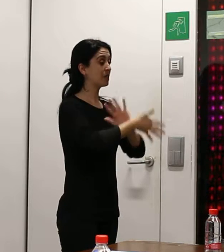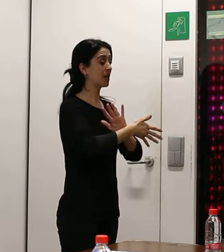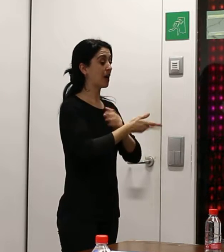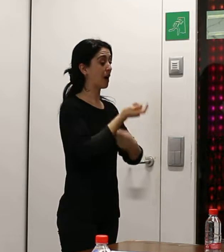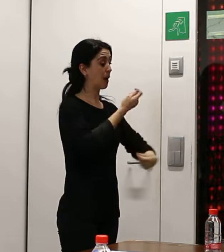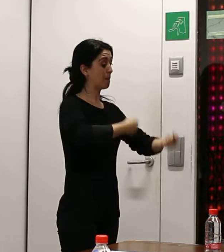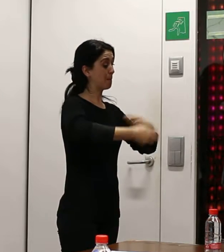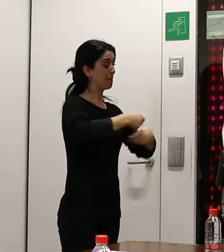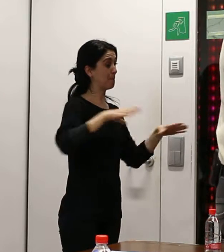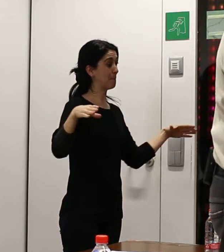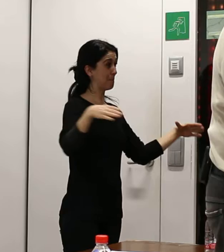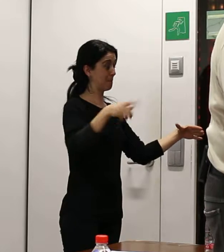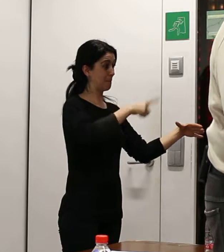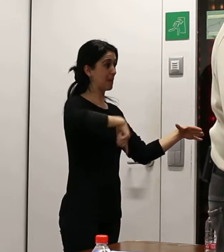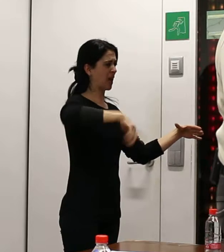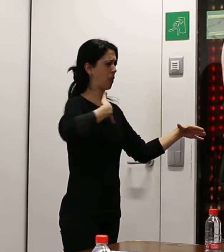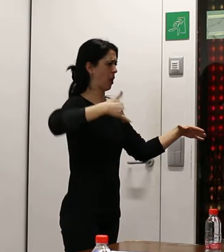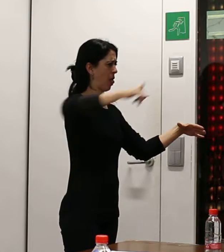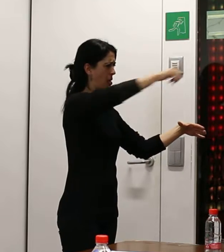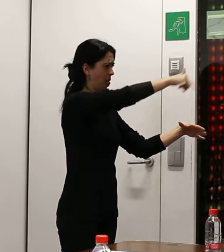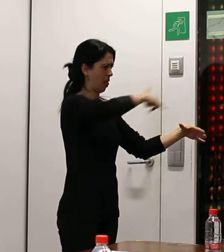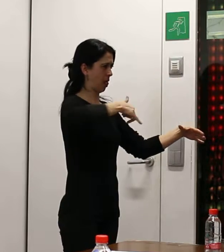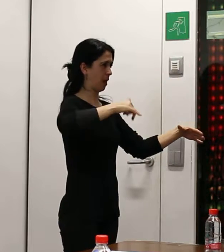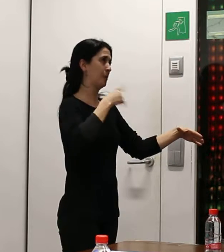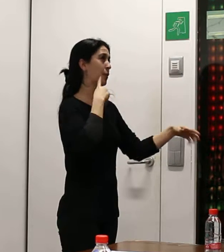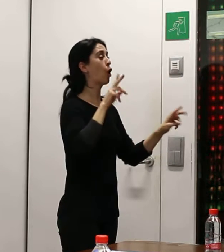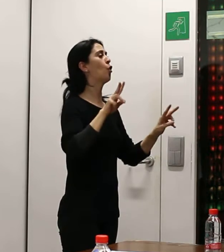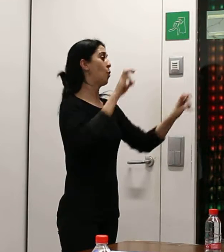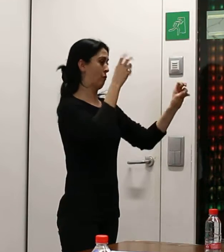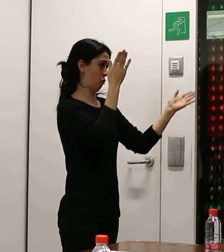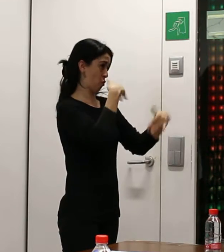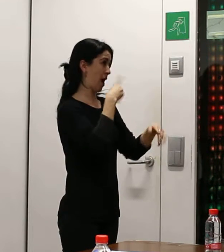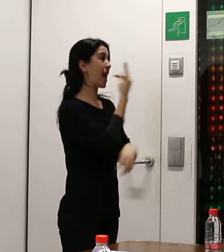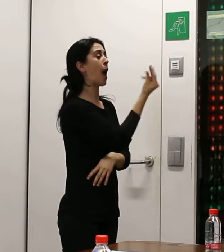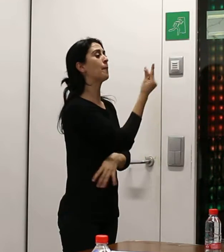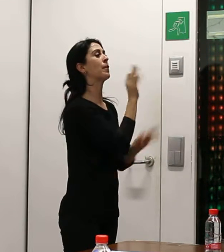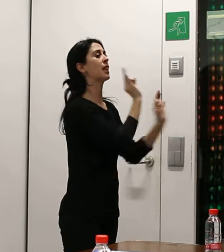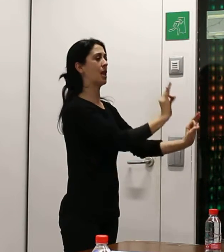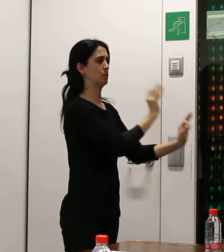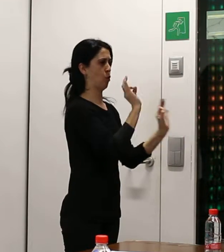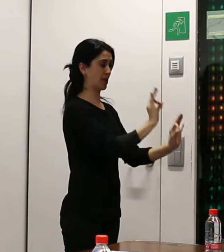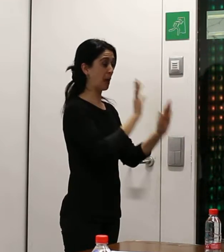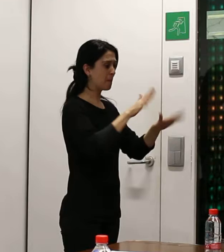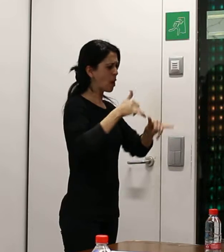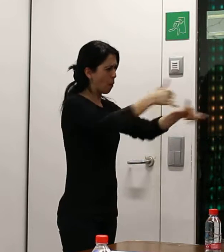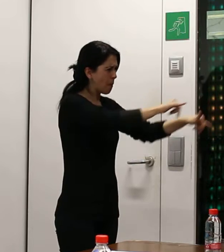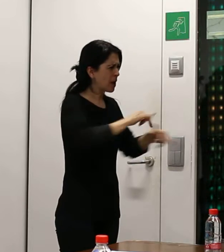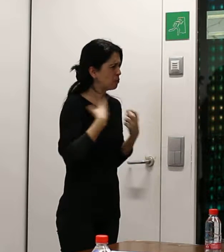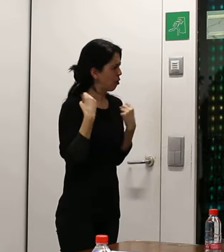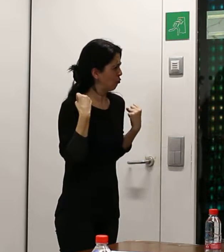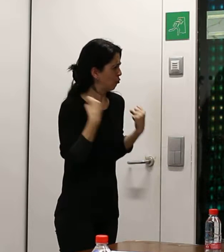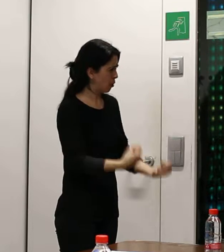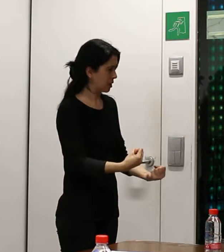manipulado, que eso no es nada nuevo en un mercado capitalista, pero además es que está muy manipulado. Y además de todo esto que os he